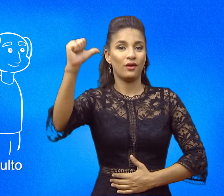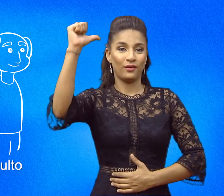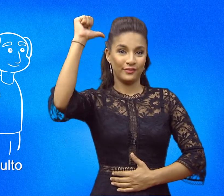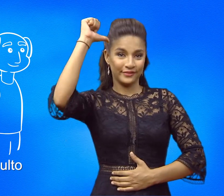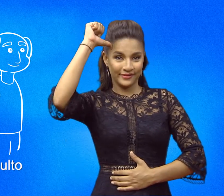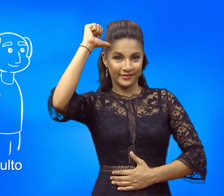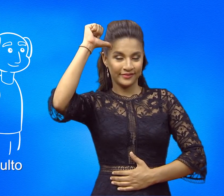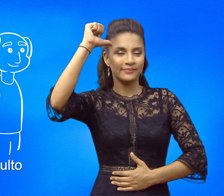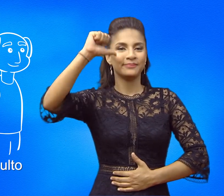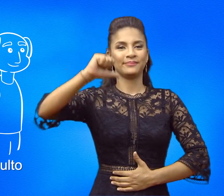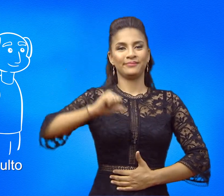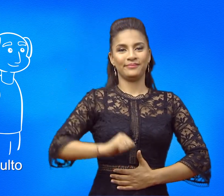a adulto